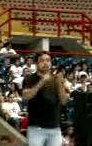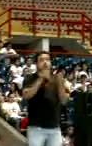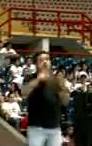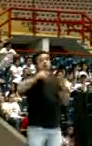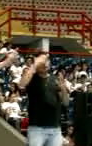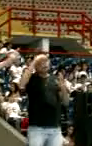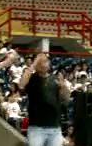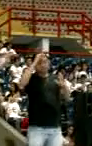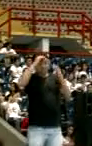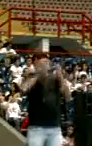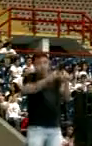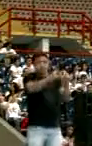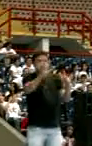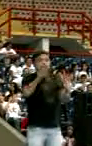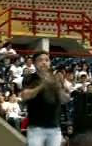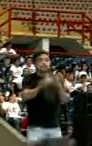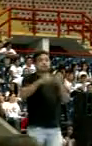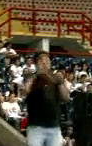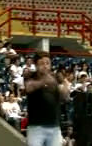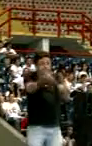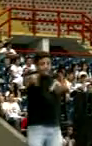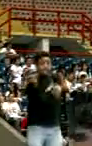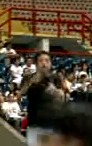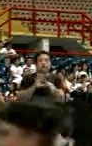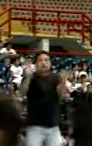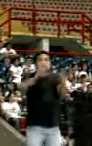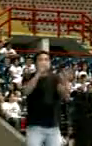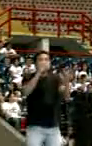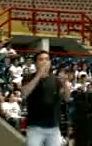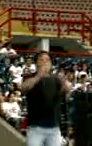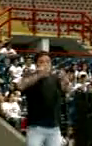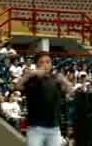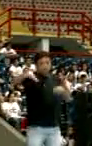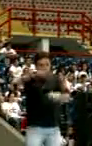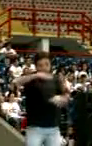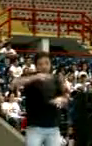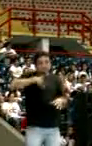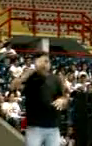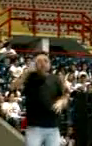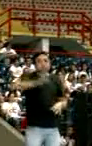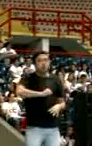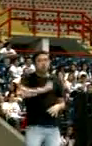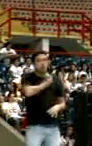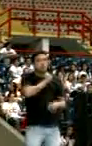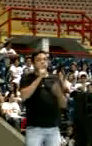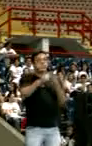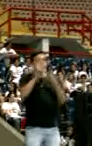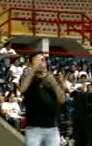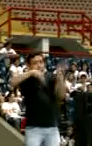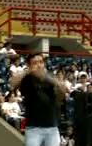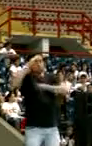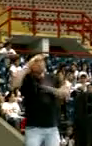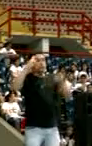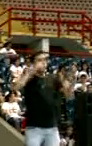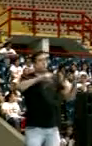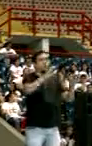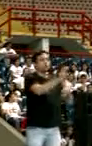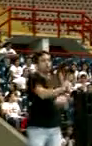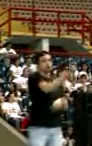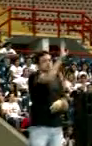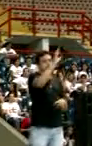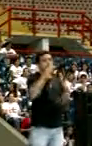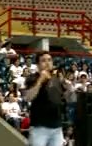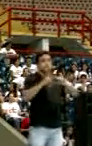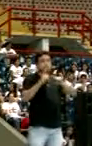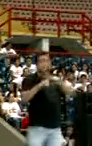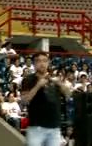os árabes, não deixavam eles serem enterrados. Aí começou a criar um ódio. Aí os árabes começaram a fazer a mesma coisa com os europeus. Aí mesmo, quando a